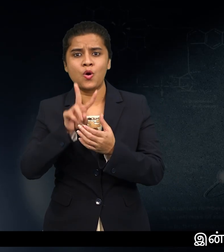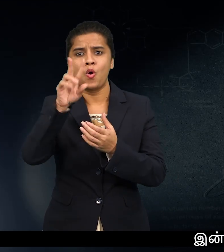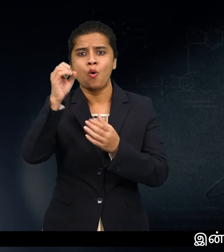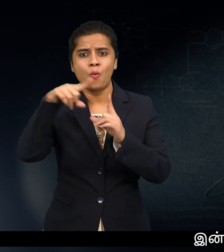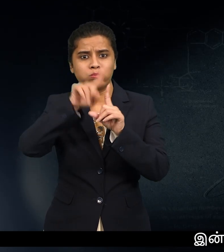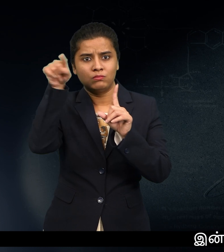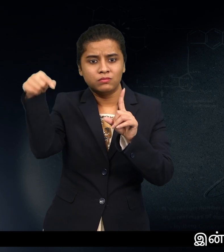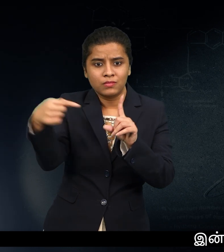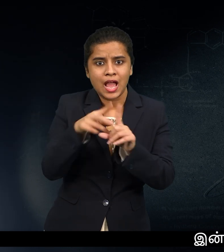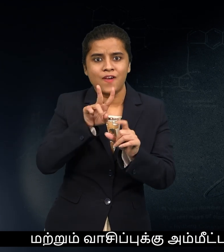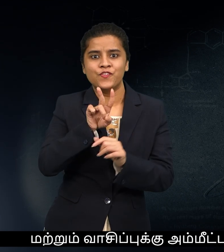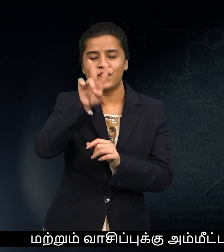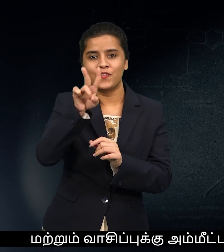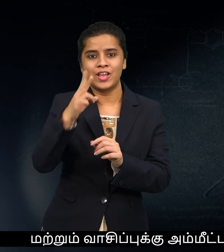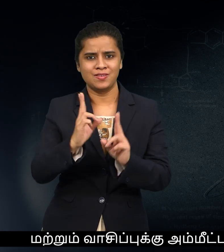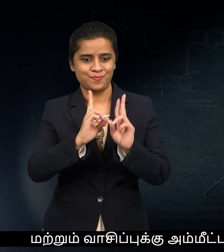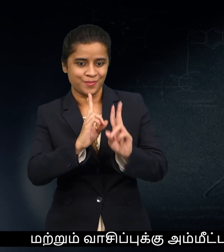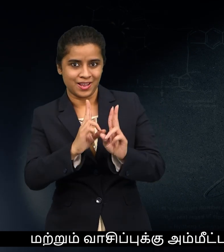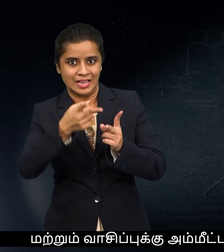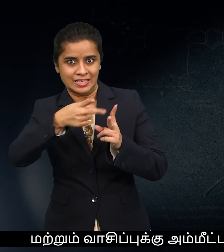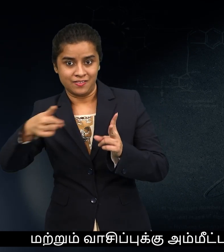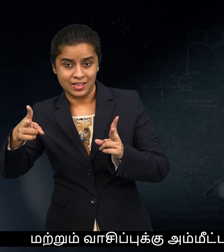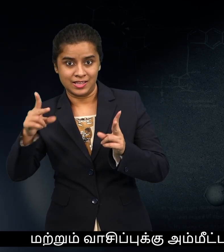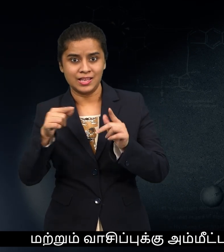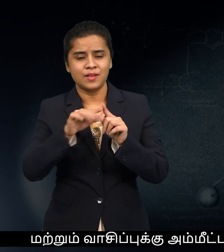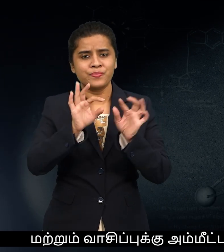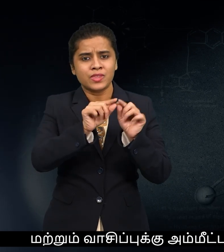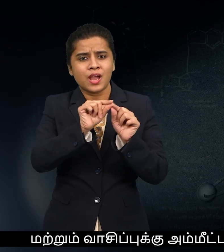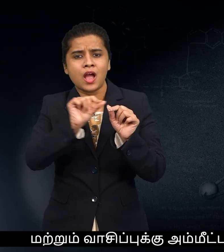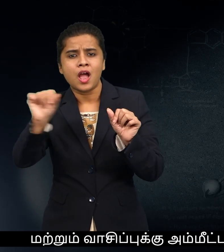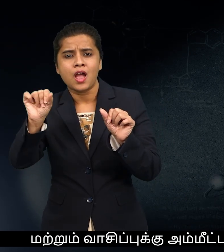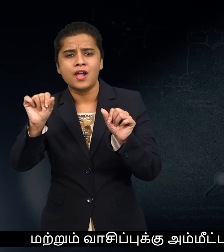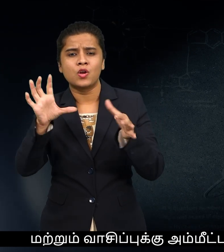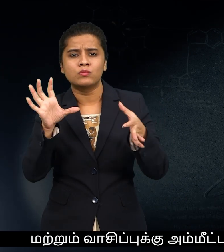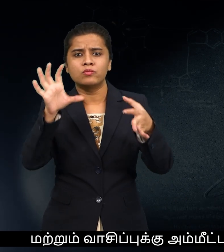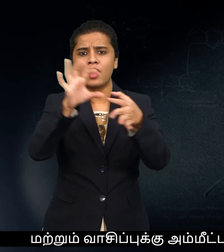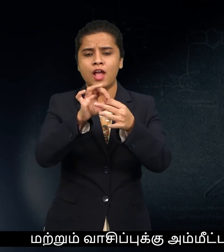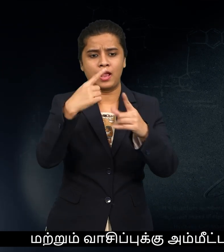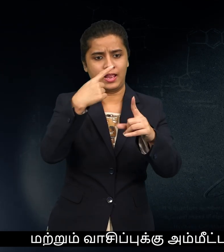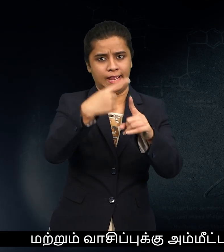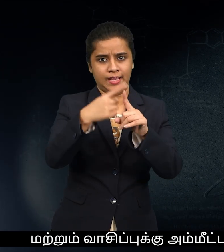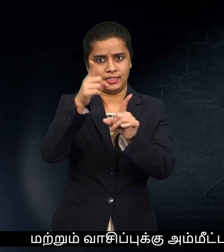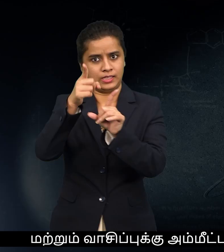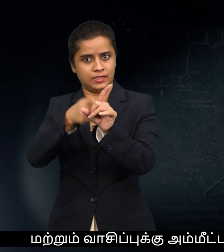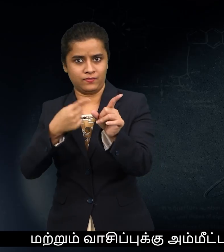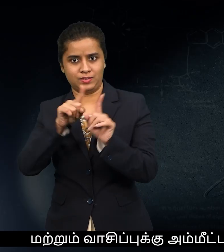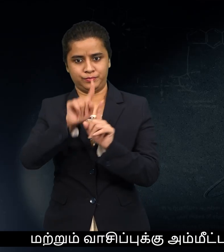இன் மின்னோட்டம் மற்றும் மின் அளவிகளை அம்மீட்டர் I இல் உள்ள மின் அளவியை